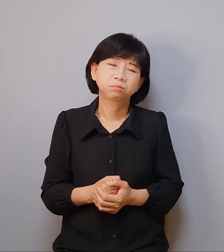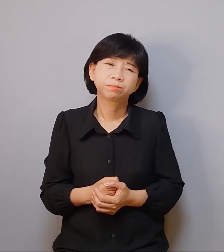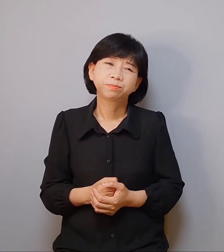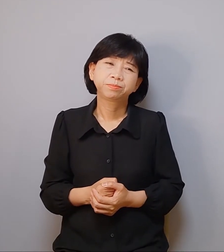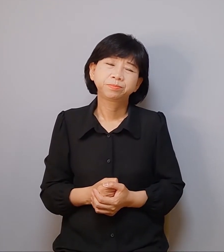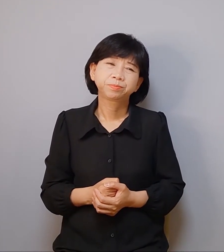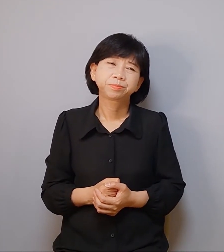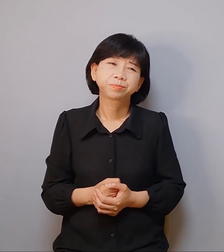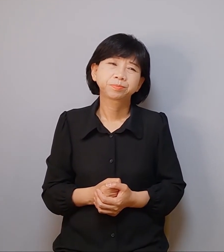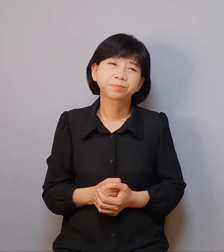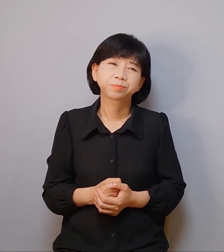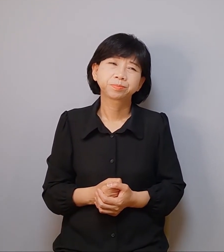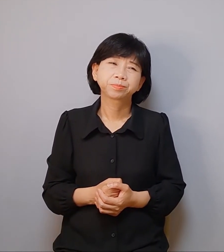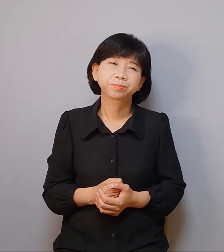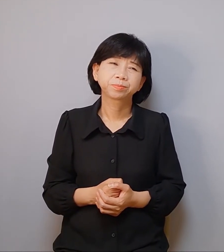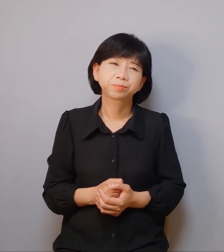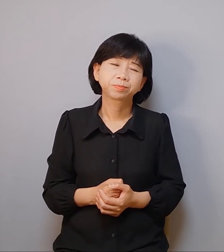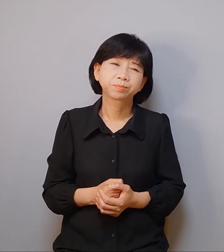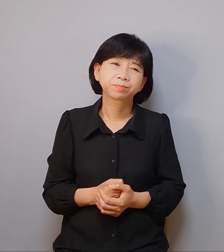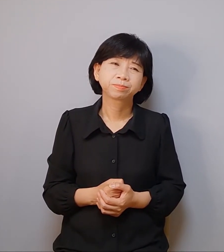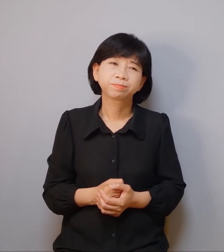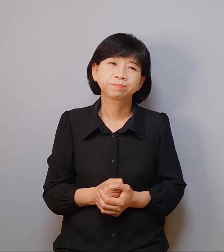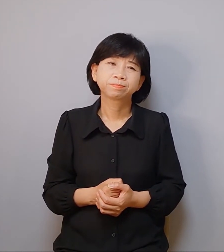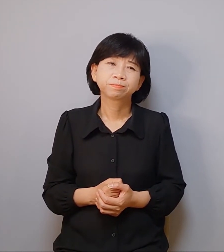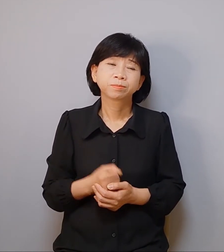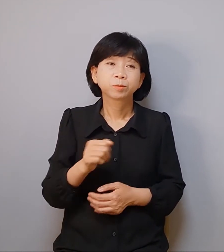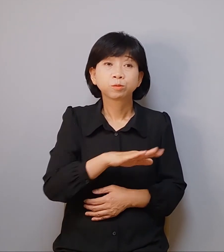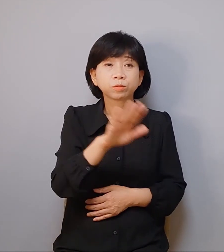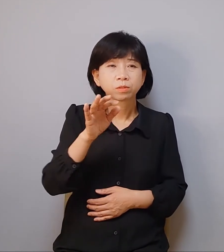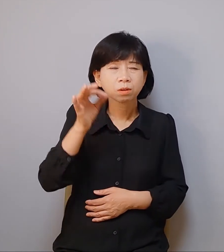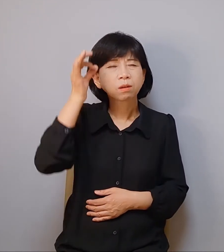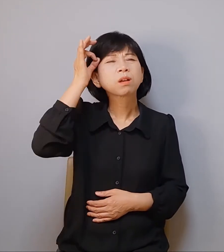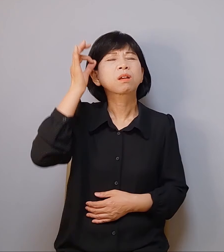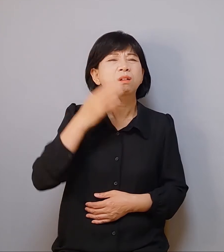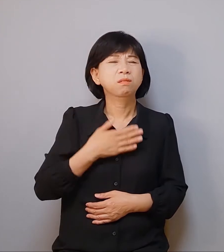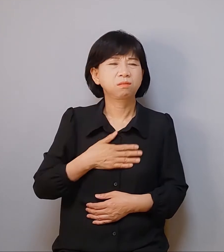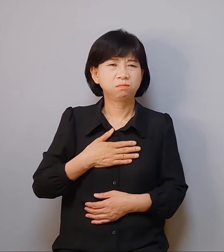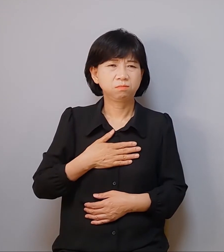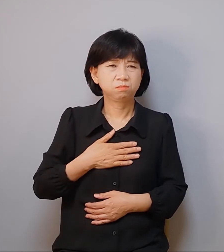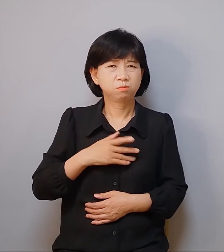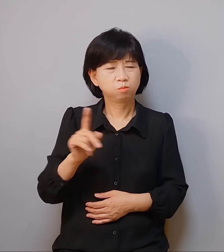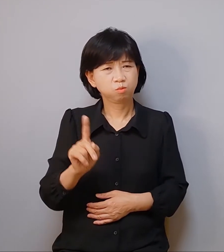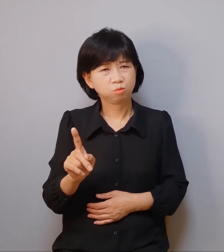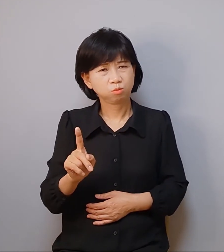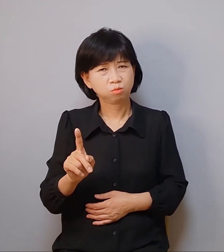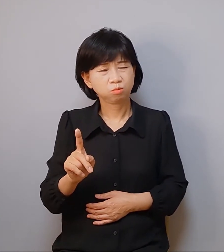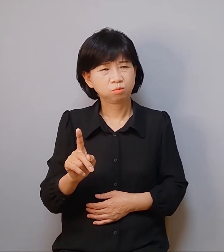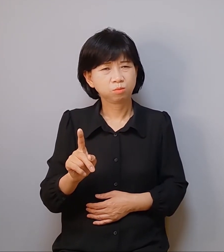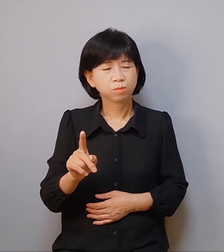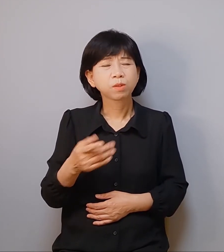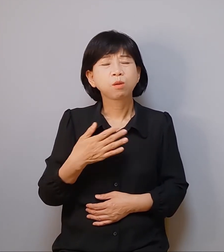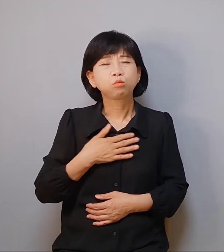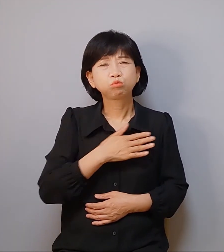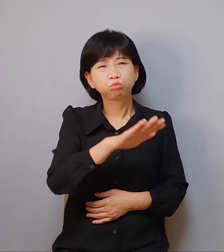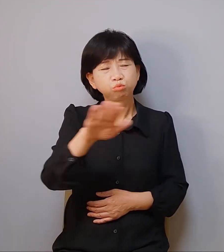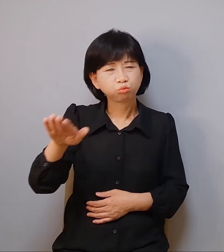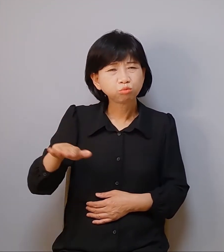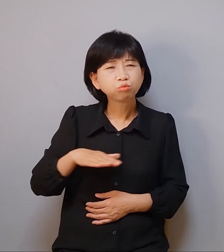싶은 거죠. 그래서 우리는 깨달아야 합니다. 여전히 우리는 보잘것없는 존재구나.